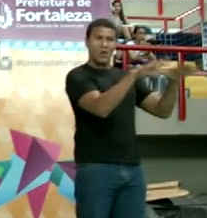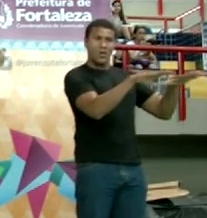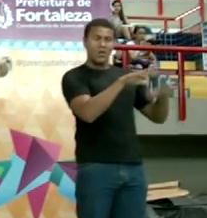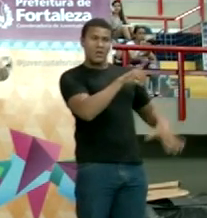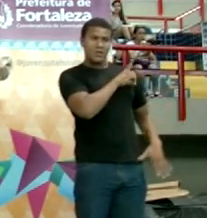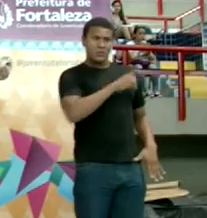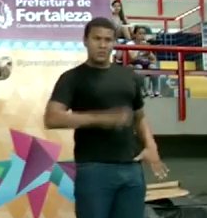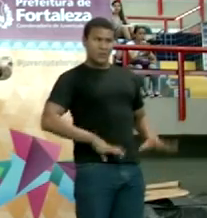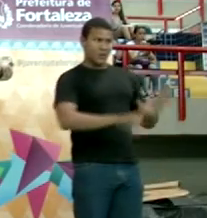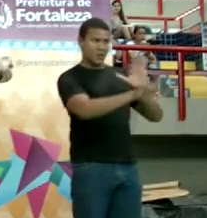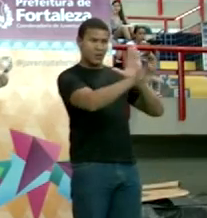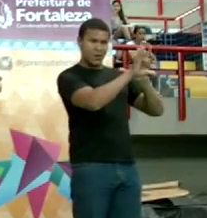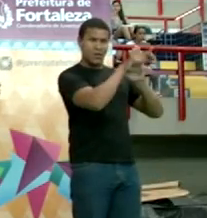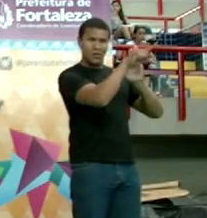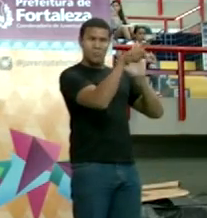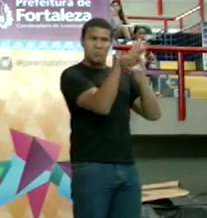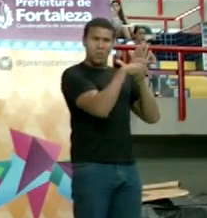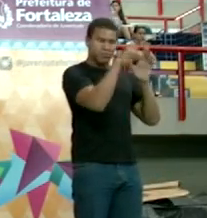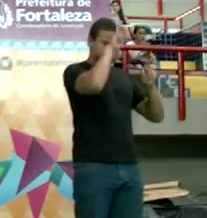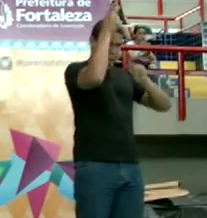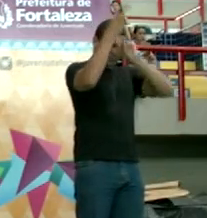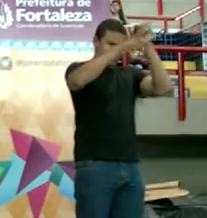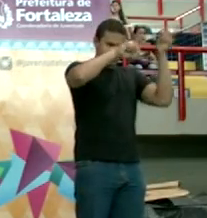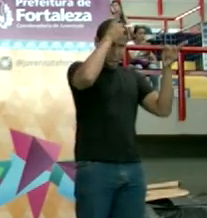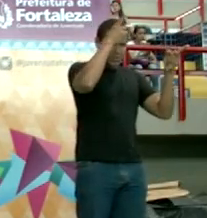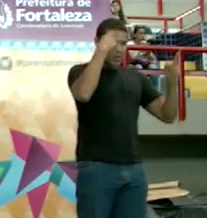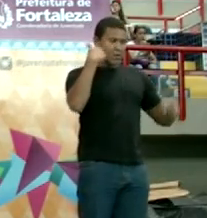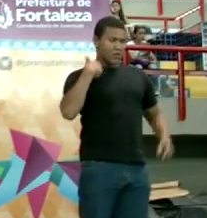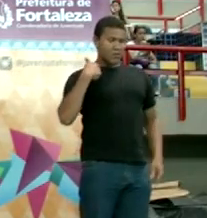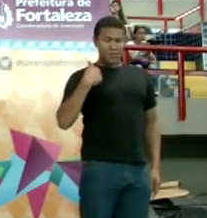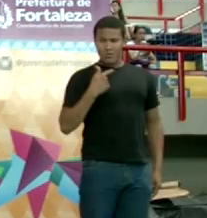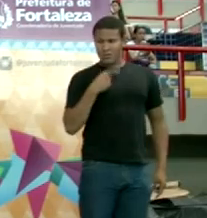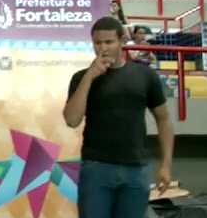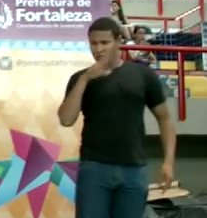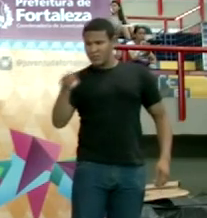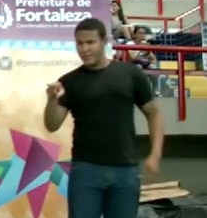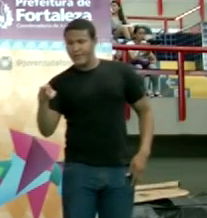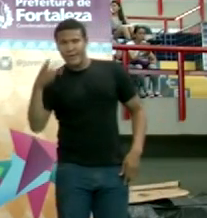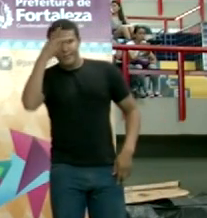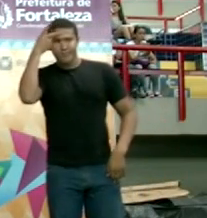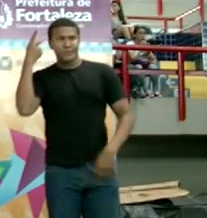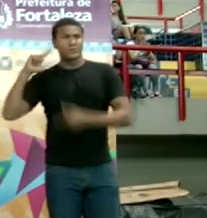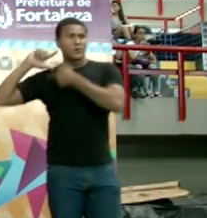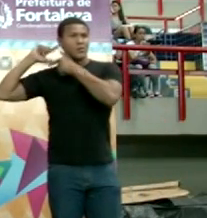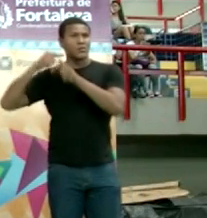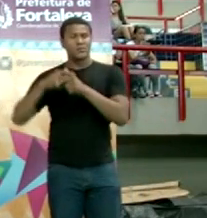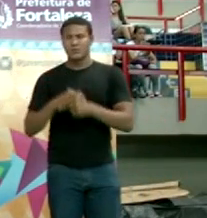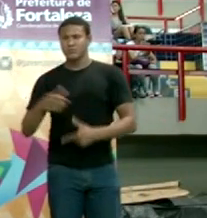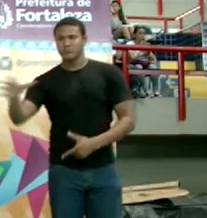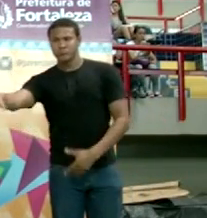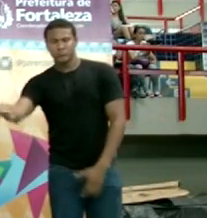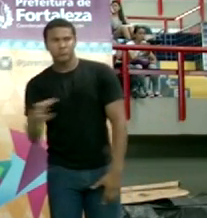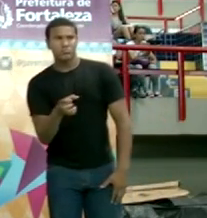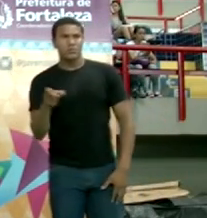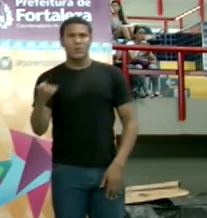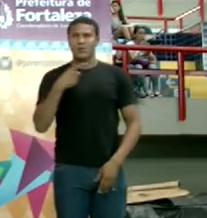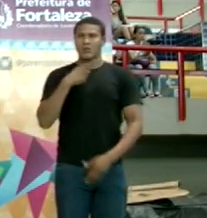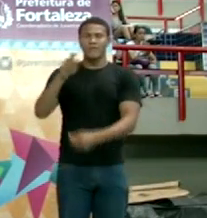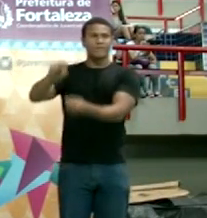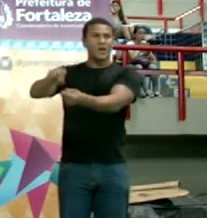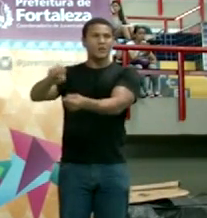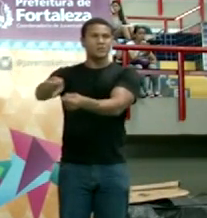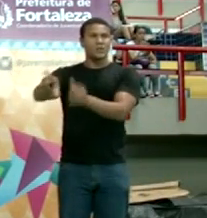com o poder legislativo nas suas mãos, e eu monto um ministério com o pessoal do Partido Conservador, eles vão ter o poder executivo na mão